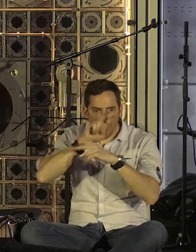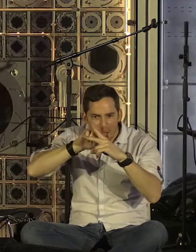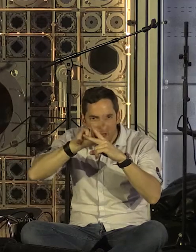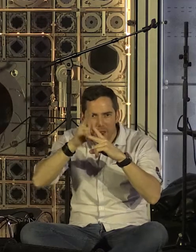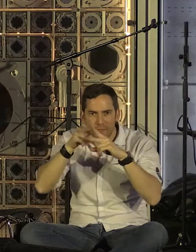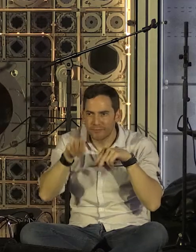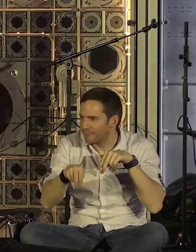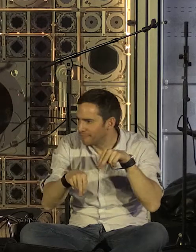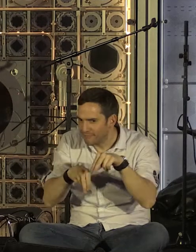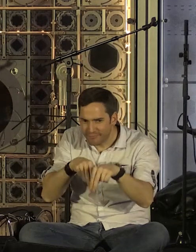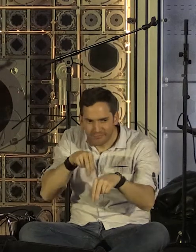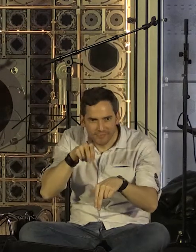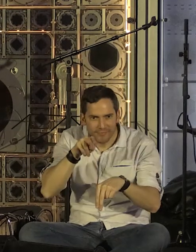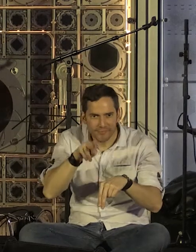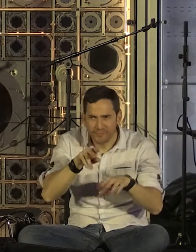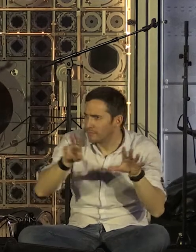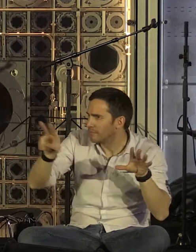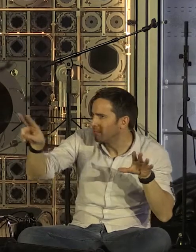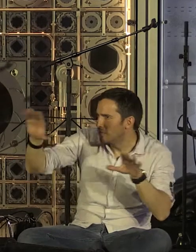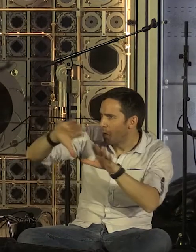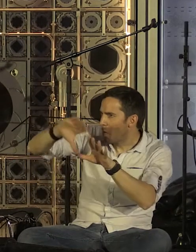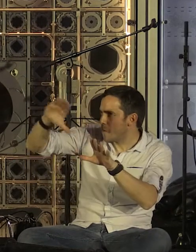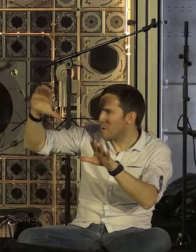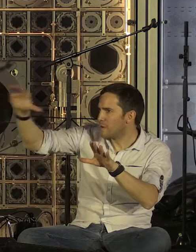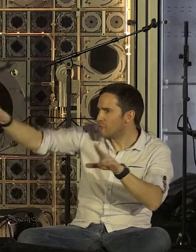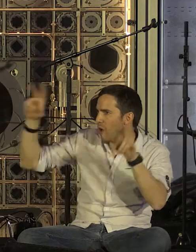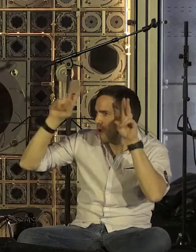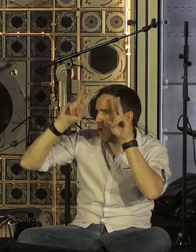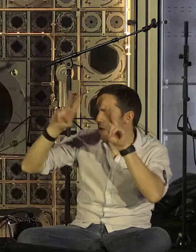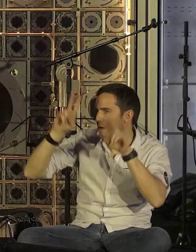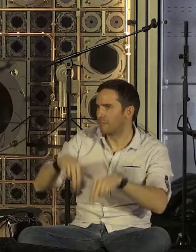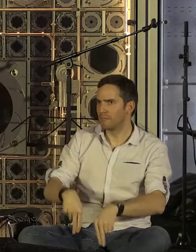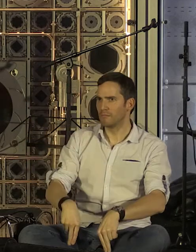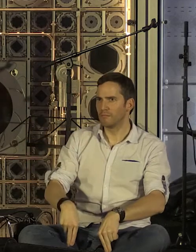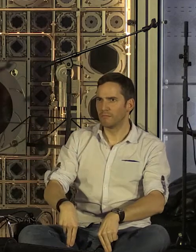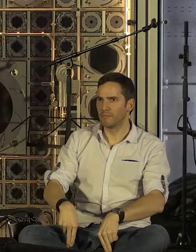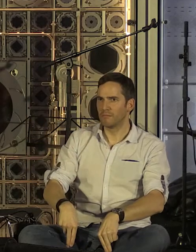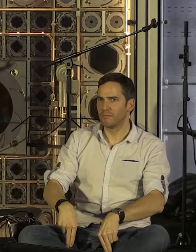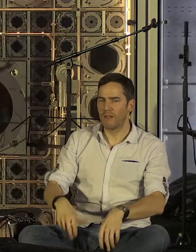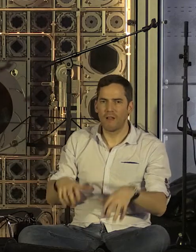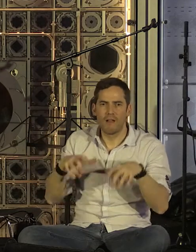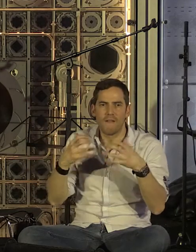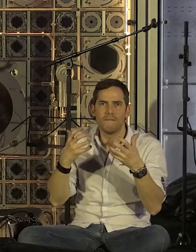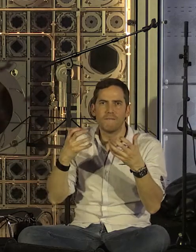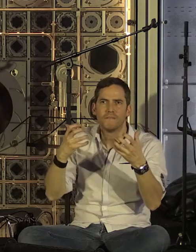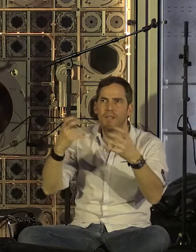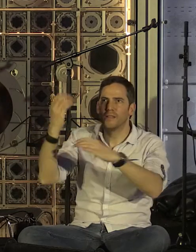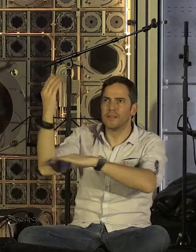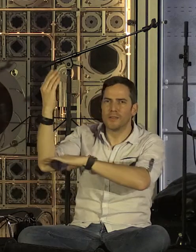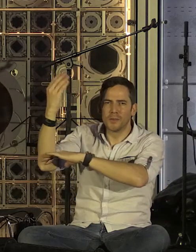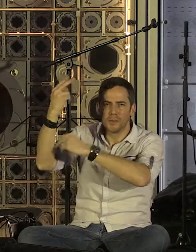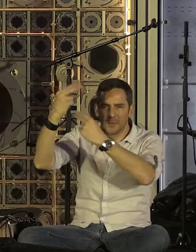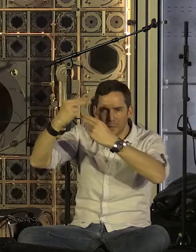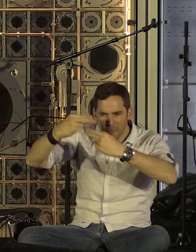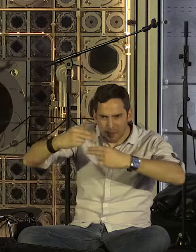Loin, sur les collines, un cheval humide la tombe de la nuit. Bon voyage. Bon voyage.